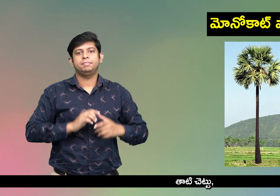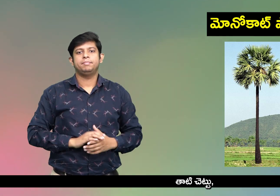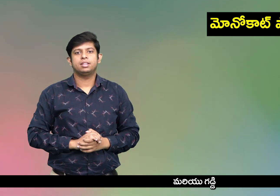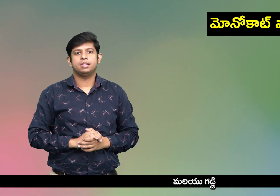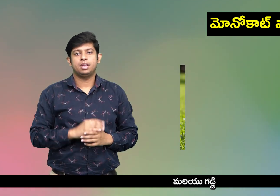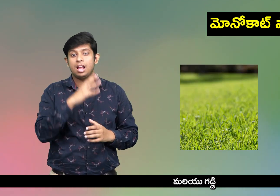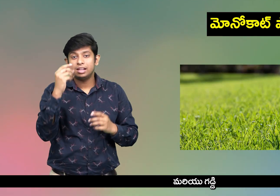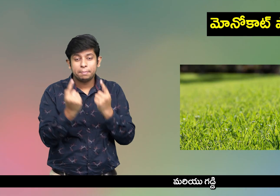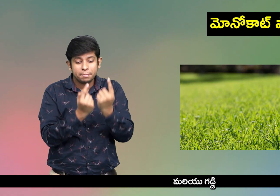మరియు గడ్డి.